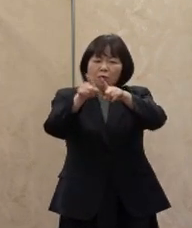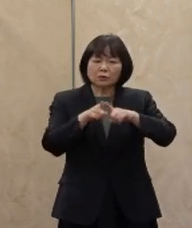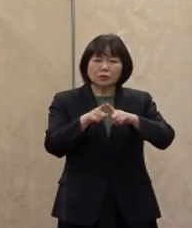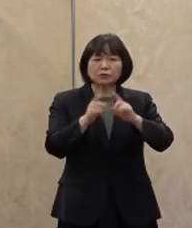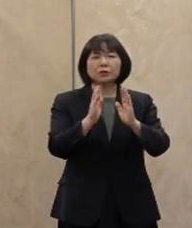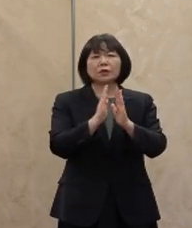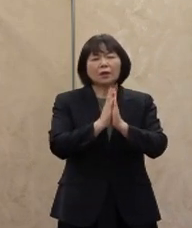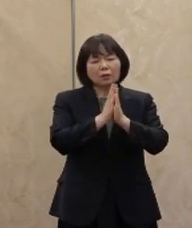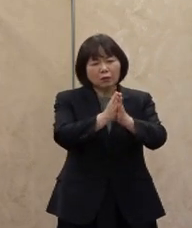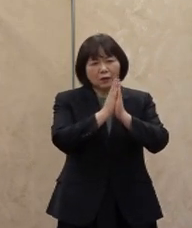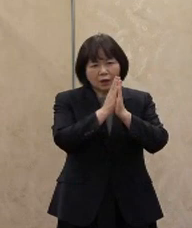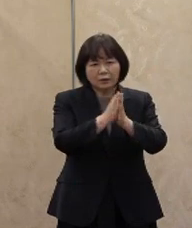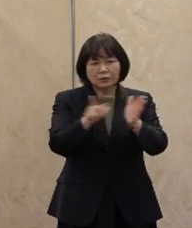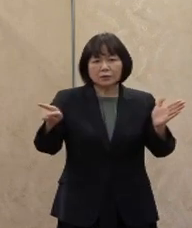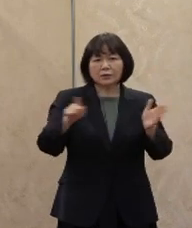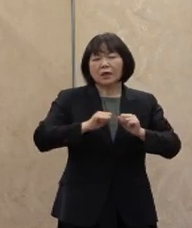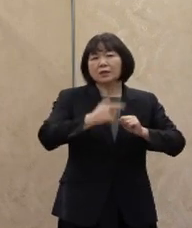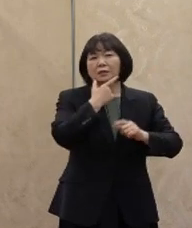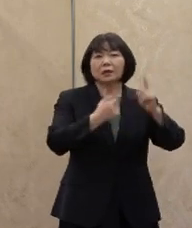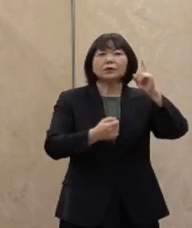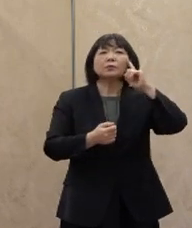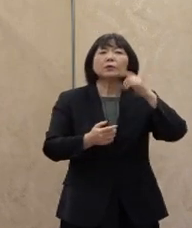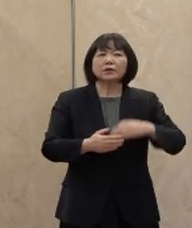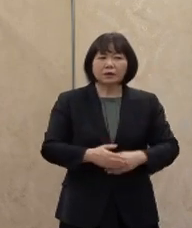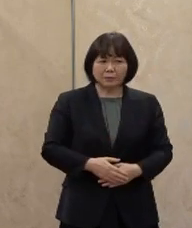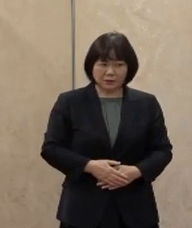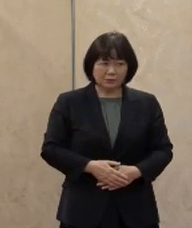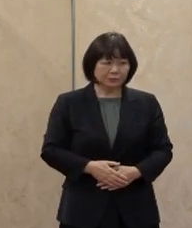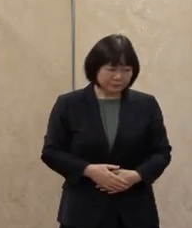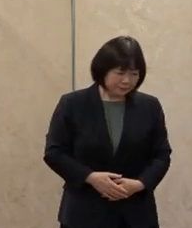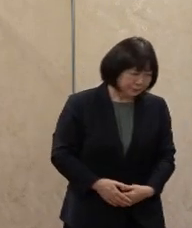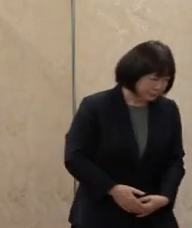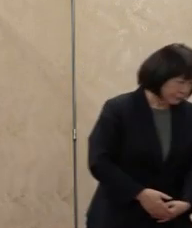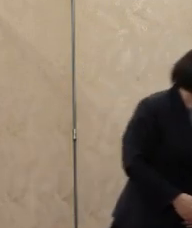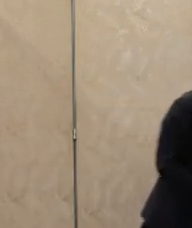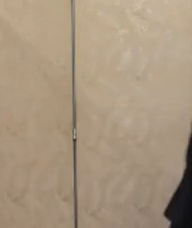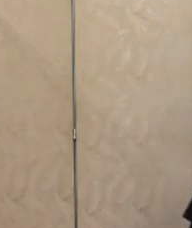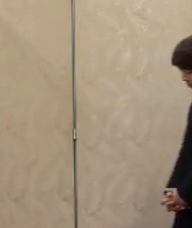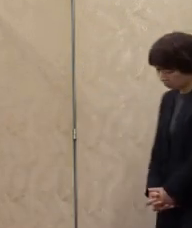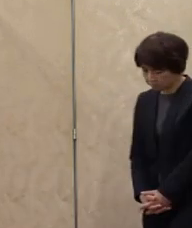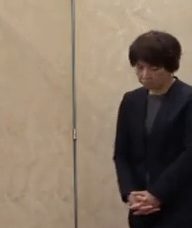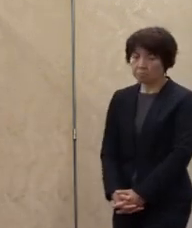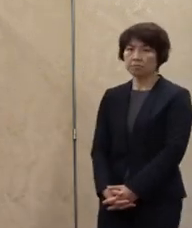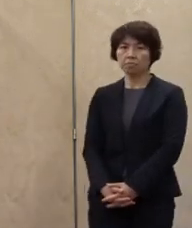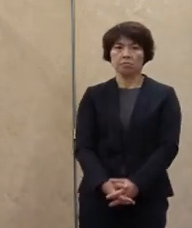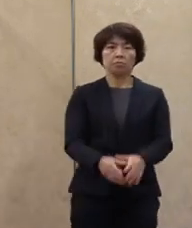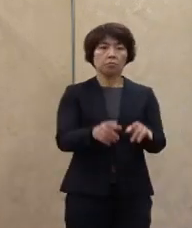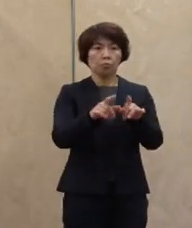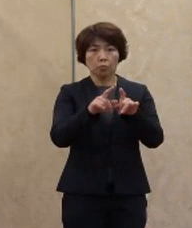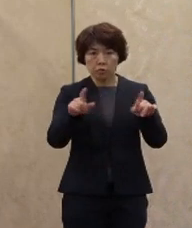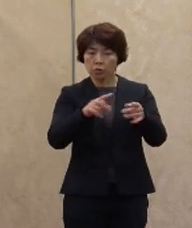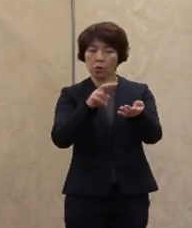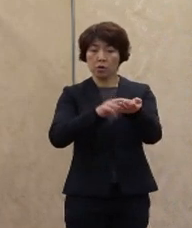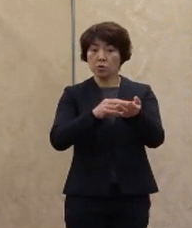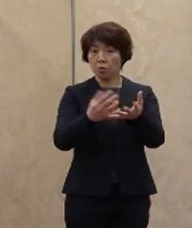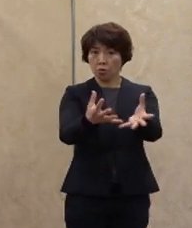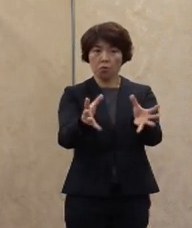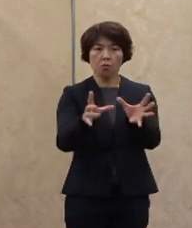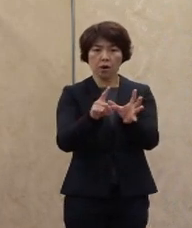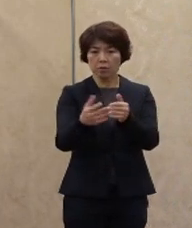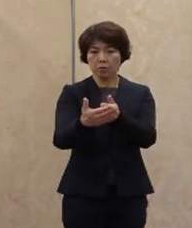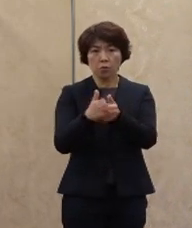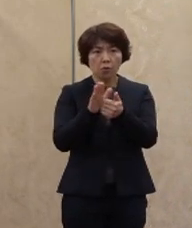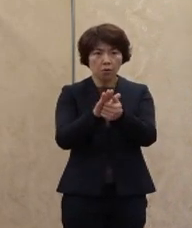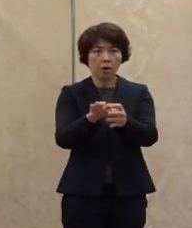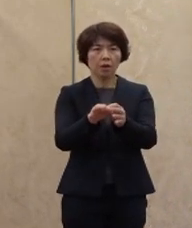ということをやっていきたいと思います。ただこれはもちろん医療業界の皆さん、医療界の皆さんと協力関係がないとなかなかできません。